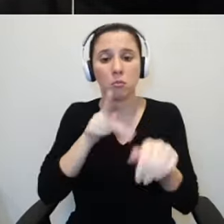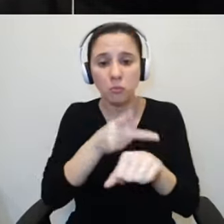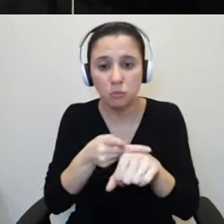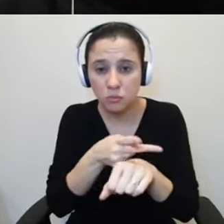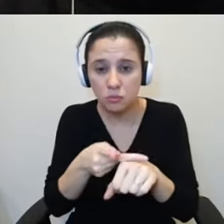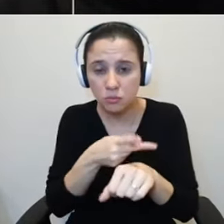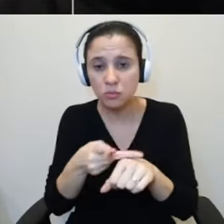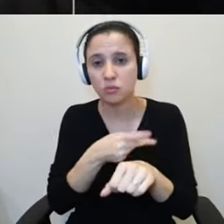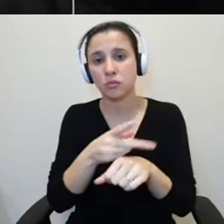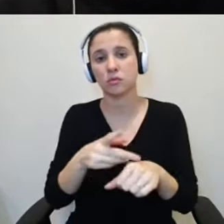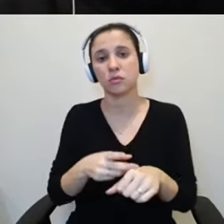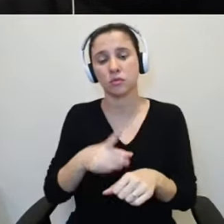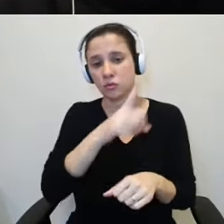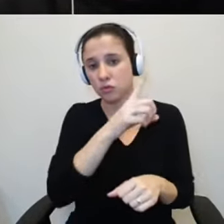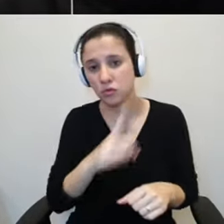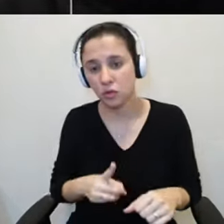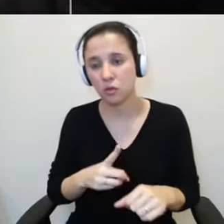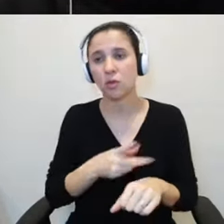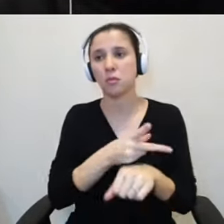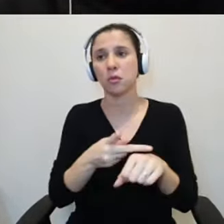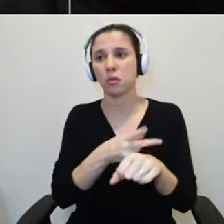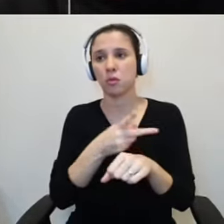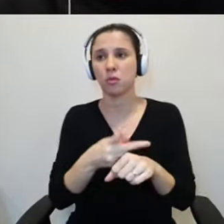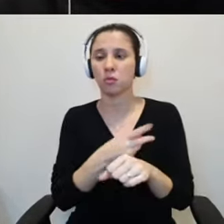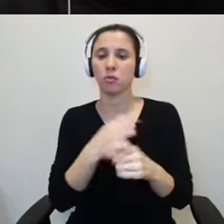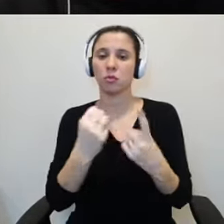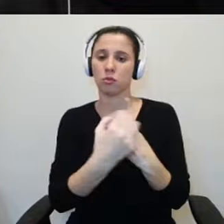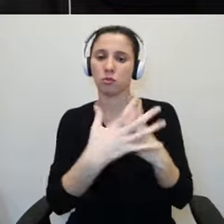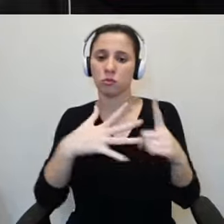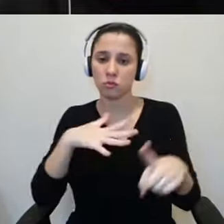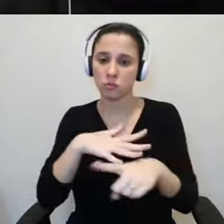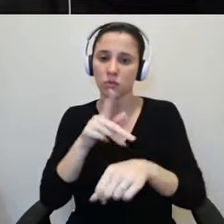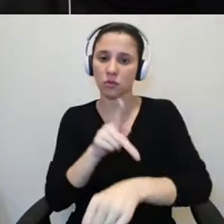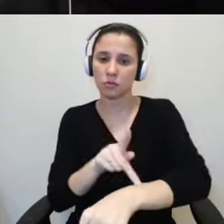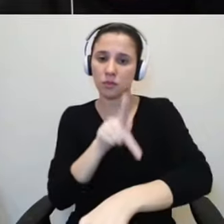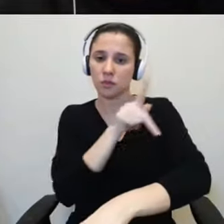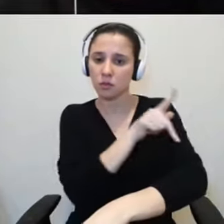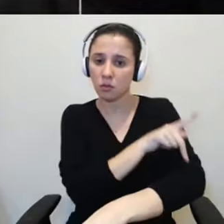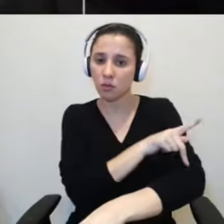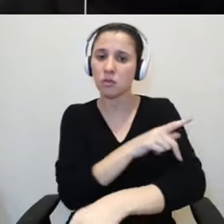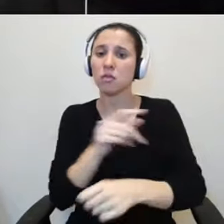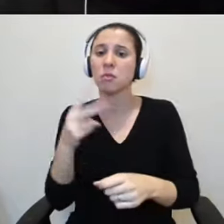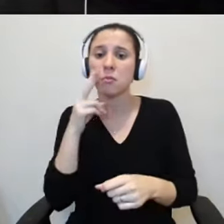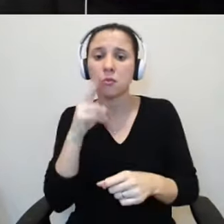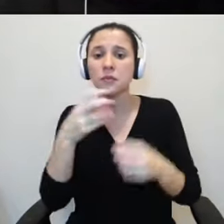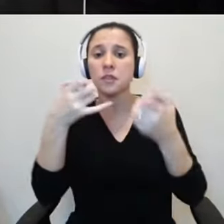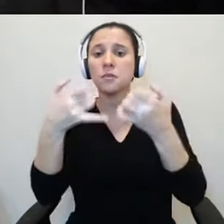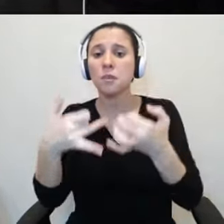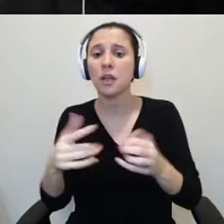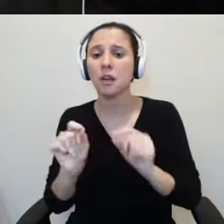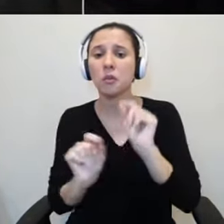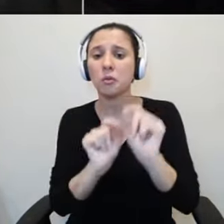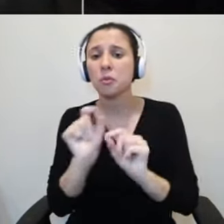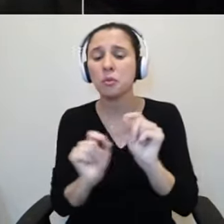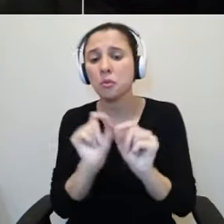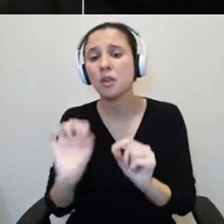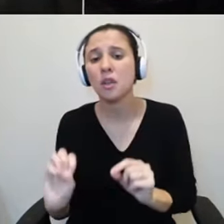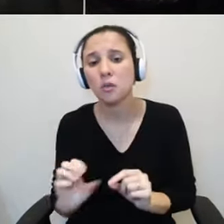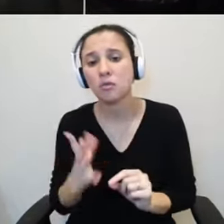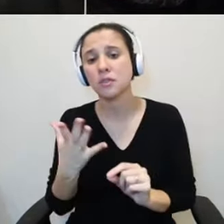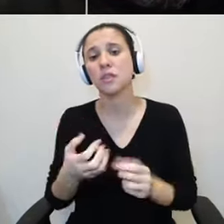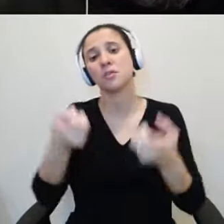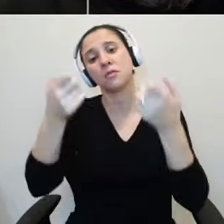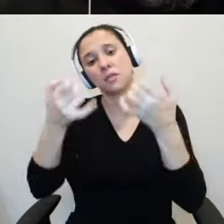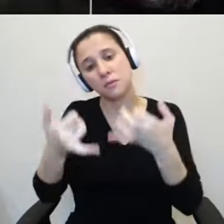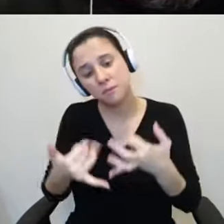o que está acontecendo, quais são as dificuldades para a gente tentar viabilizar soluções. Então, eu peço encarecidamente nesse